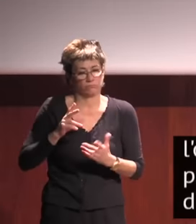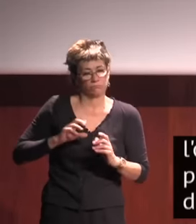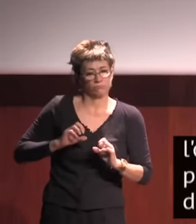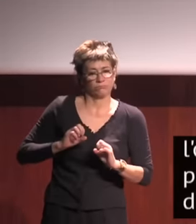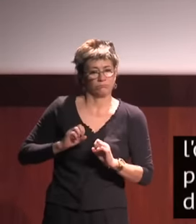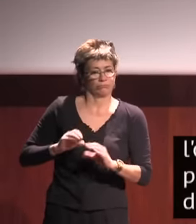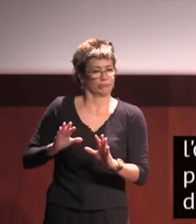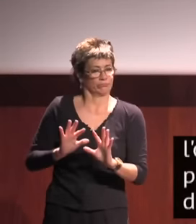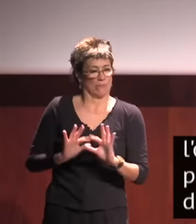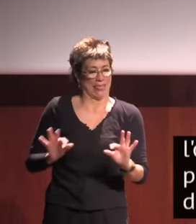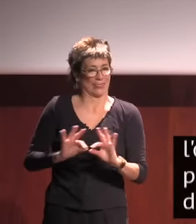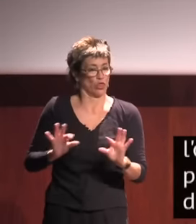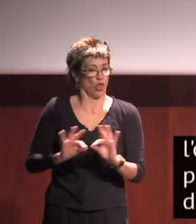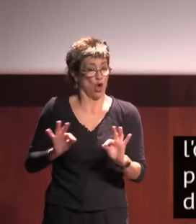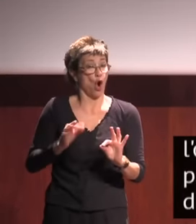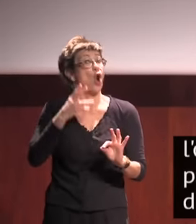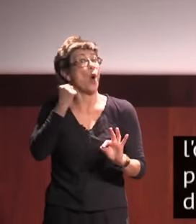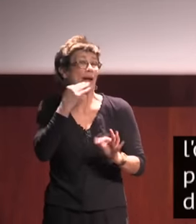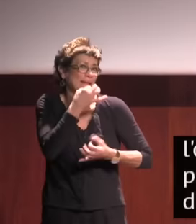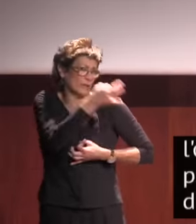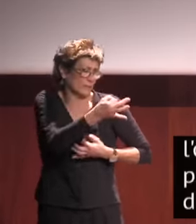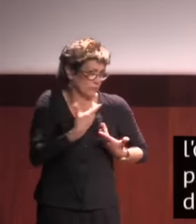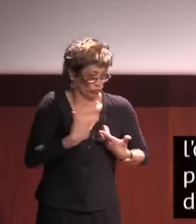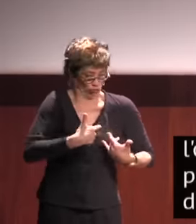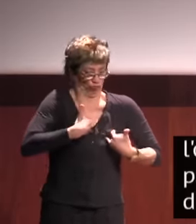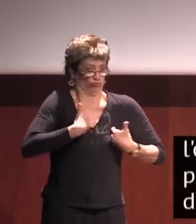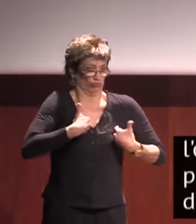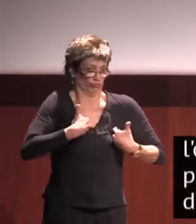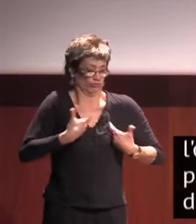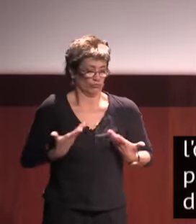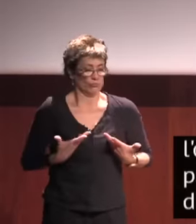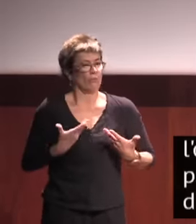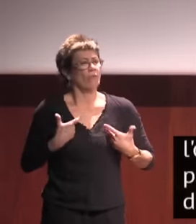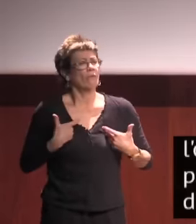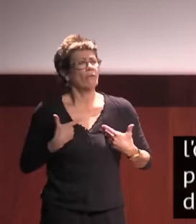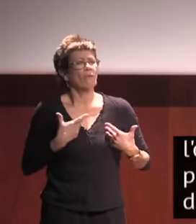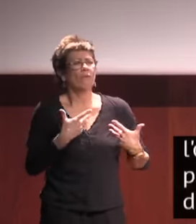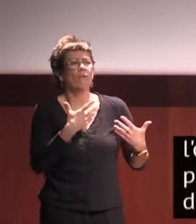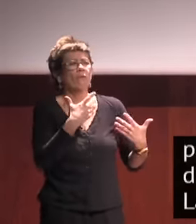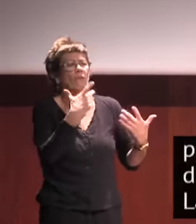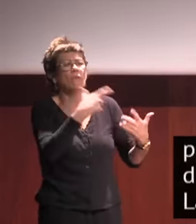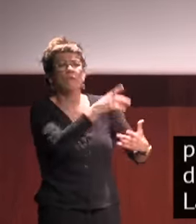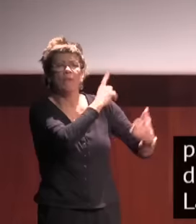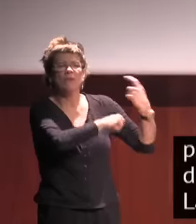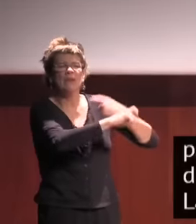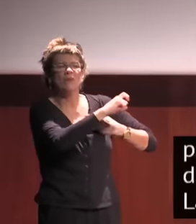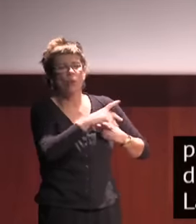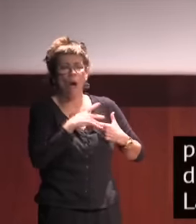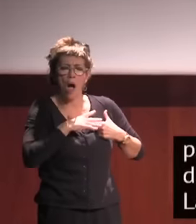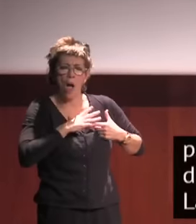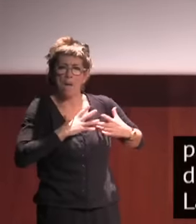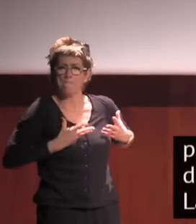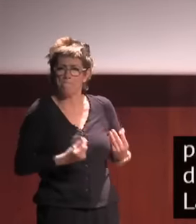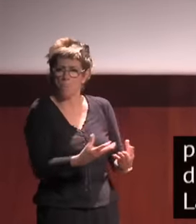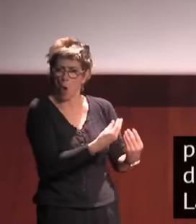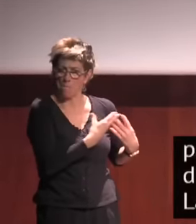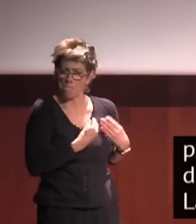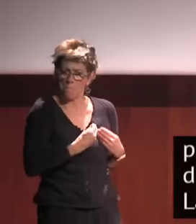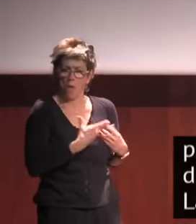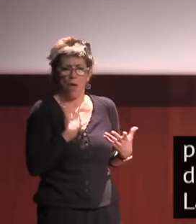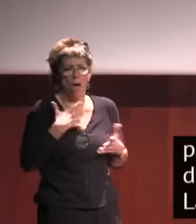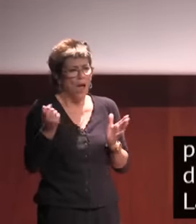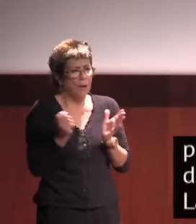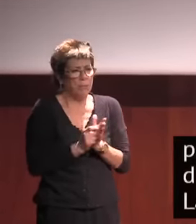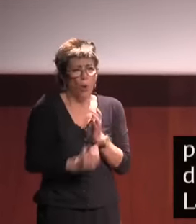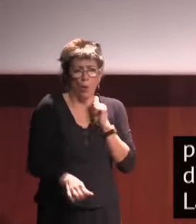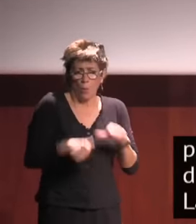son narrateur. Donc, Laurent Clerc dit « À l'opposé de la véritable histoire de mon peuple, dont l'époque moderne a